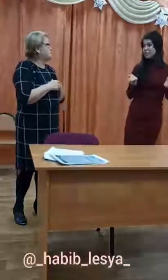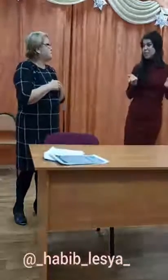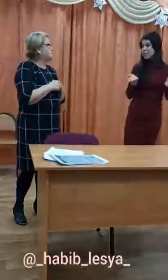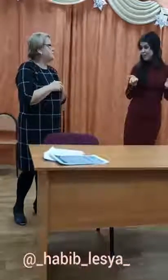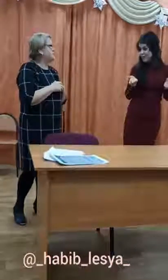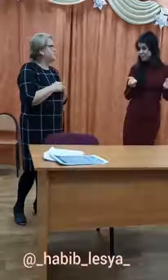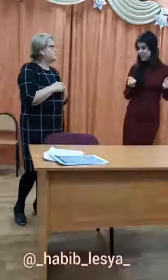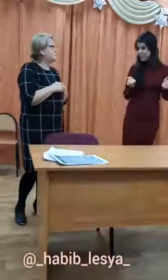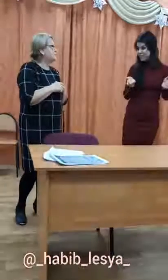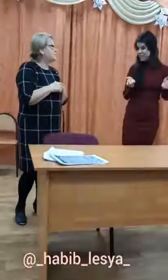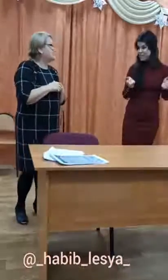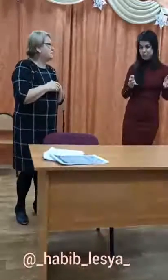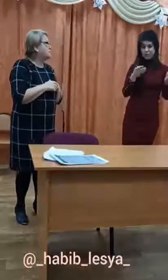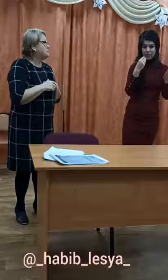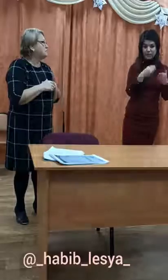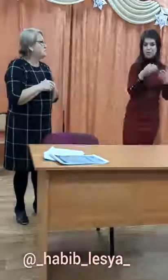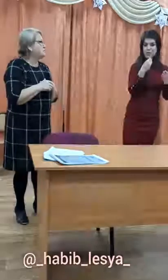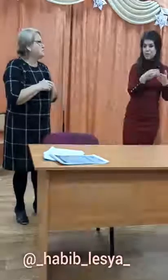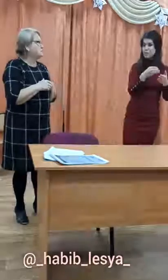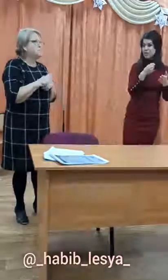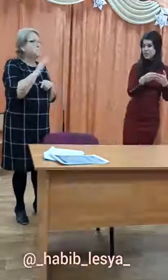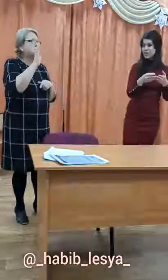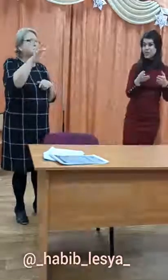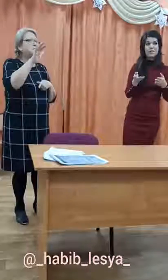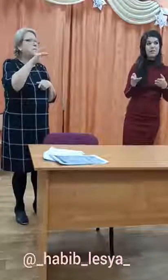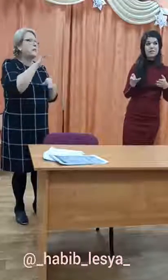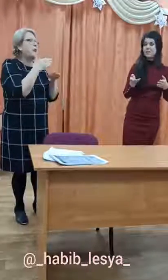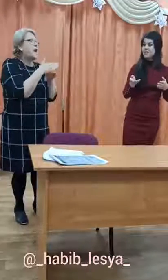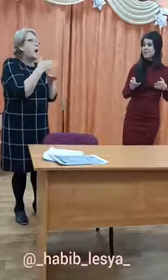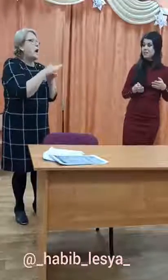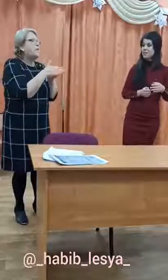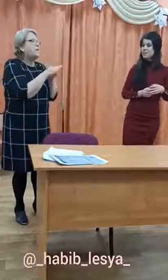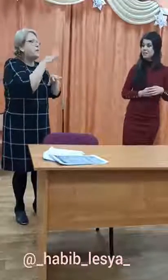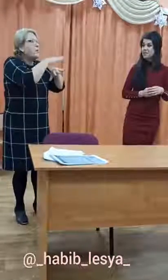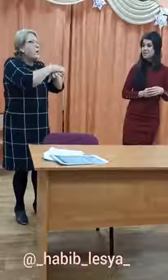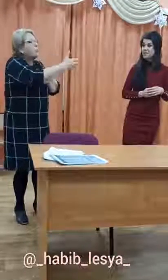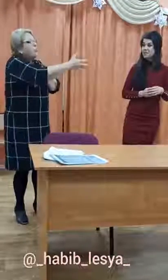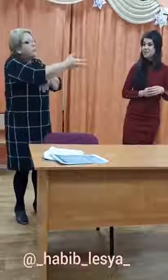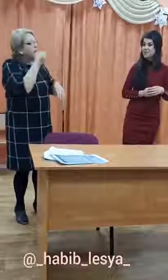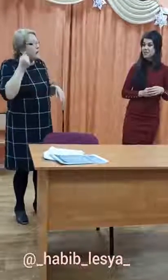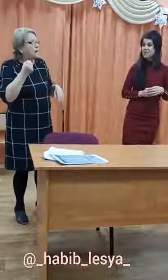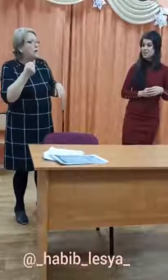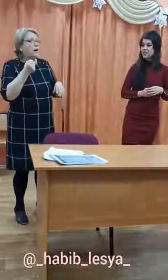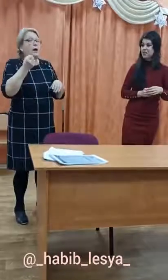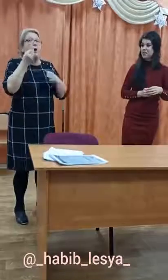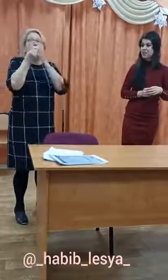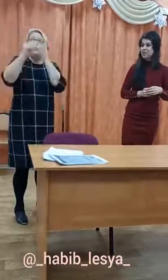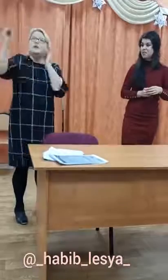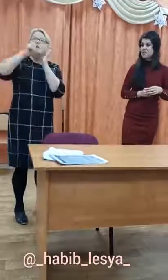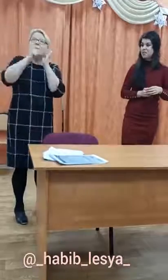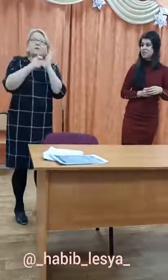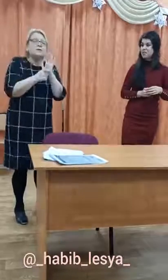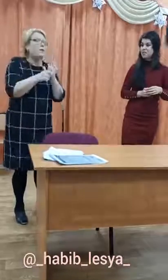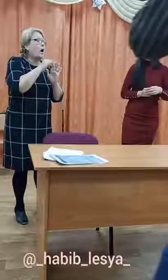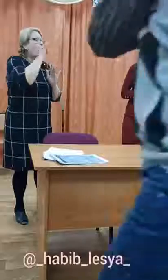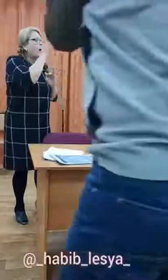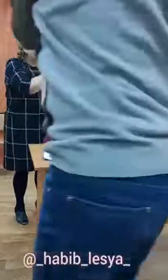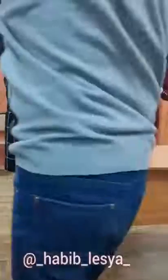на 25 лет, да? Потом платить, платить, платить. Купить, купить, купить,